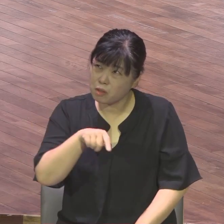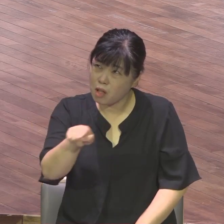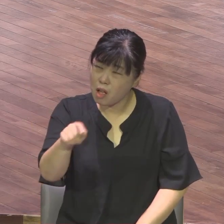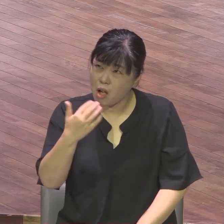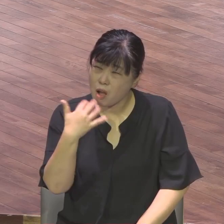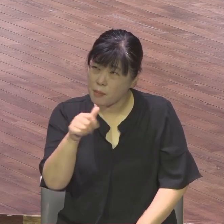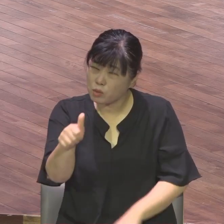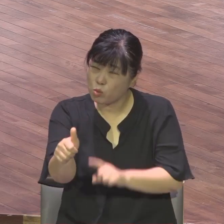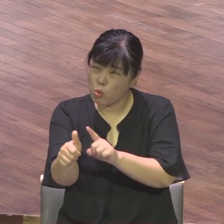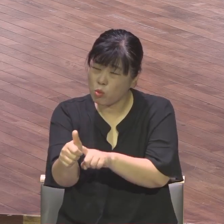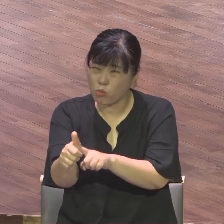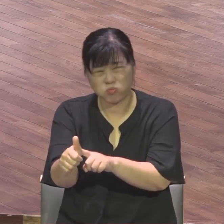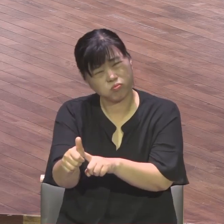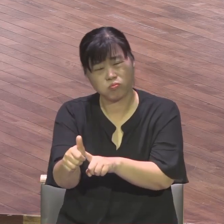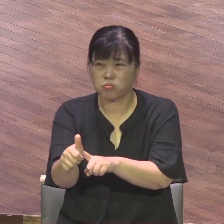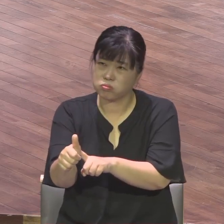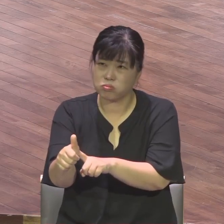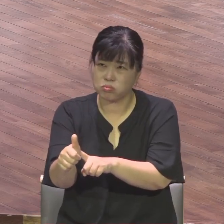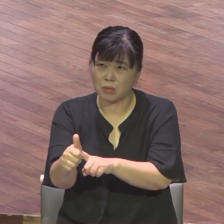그대로 적시로.